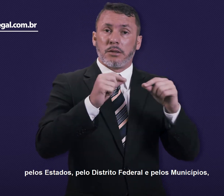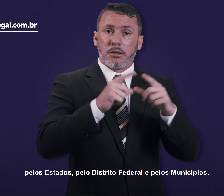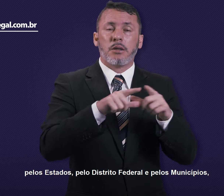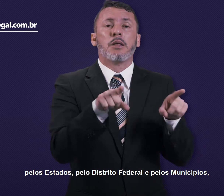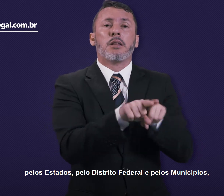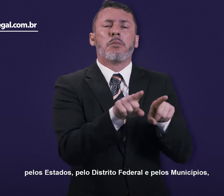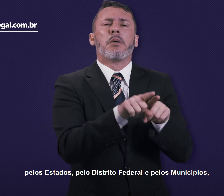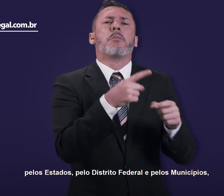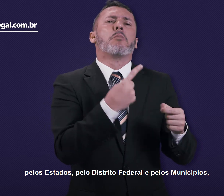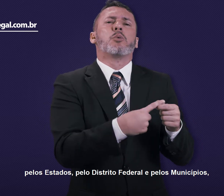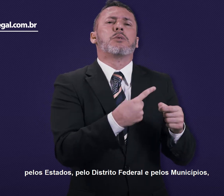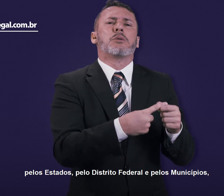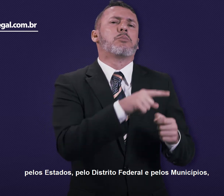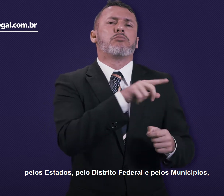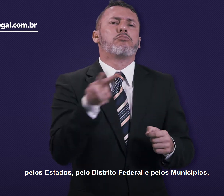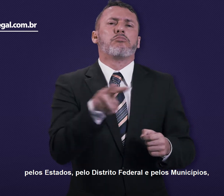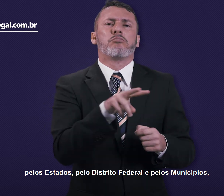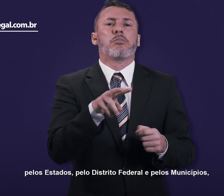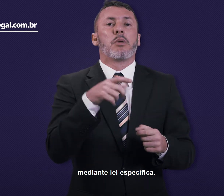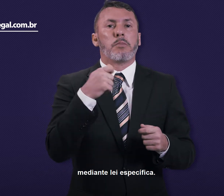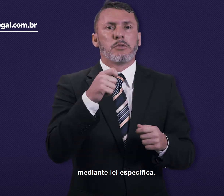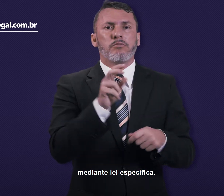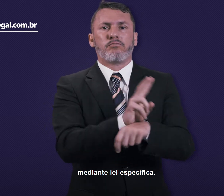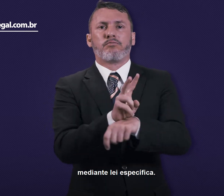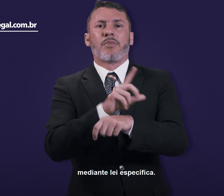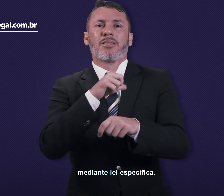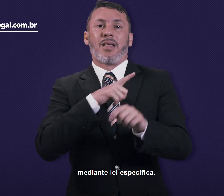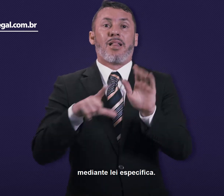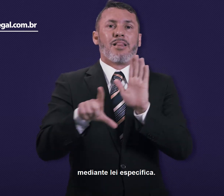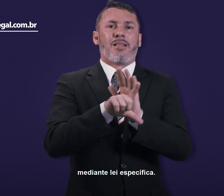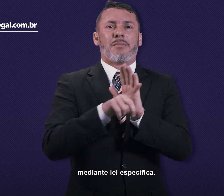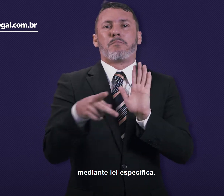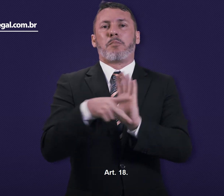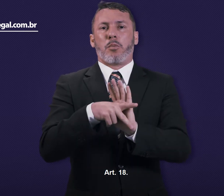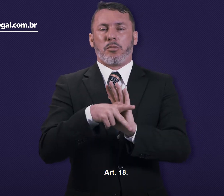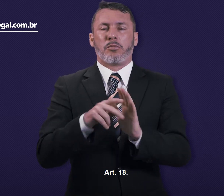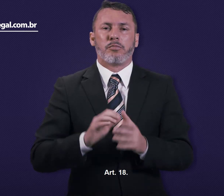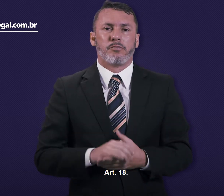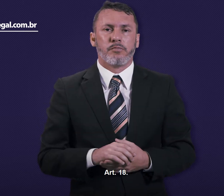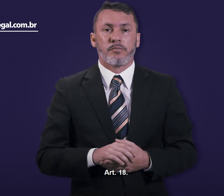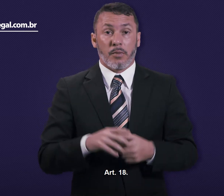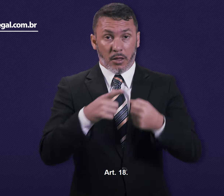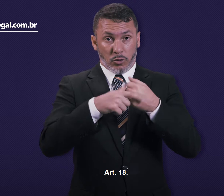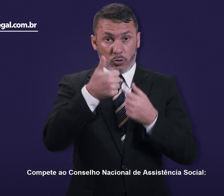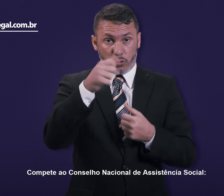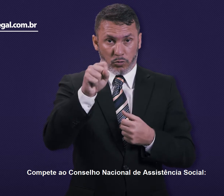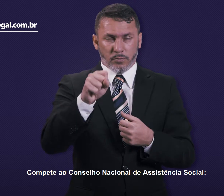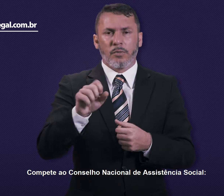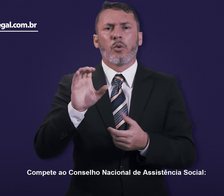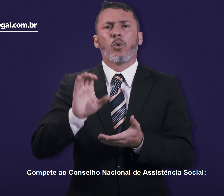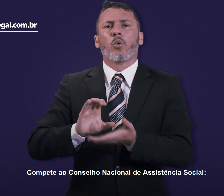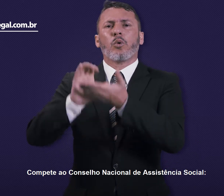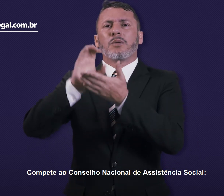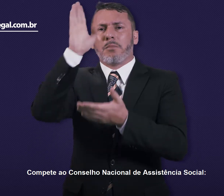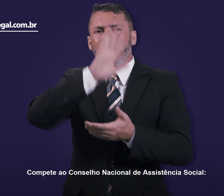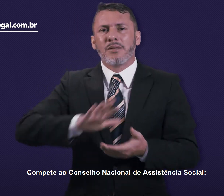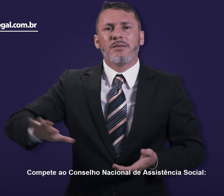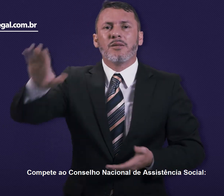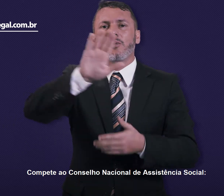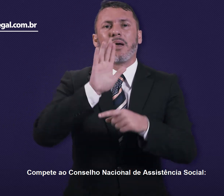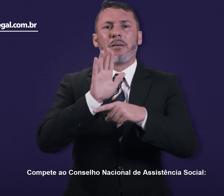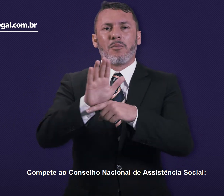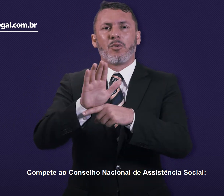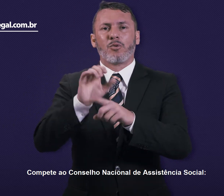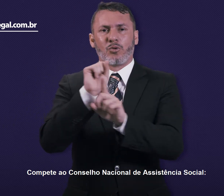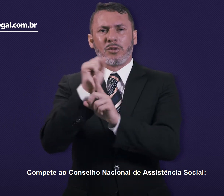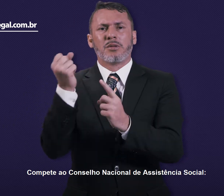estados, pelo Distrito Federal e pelos municípios, mediante lei específica. Artigo 18. Compete ao Conselho Nacional